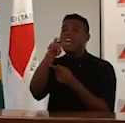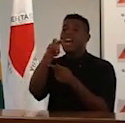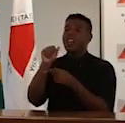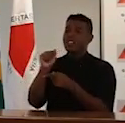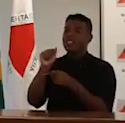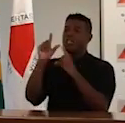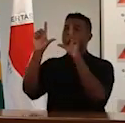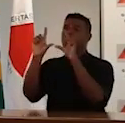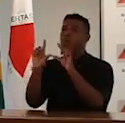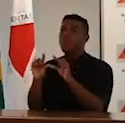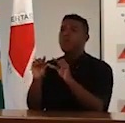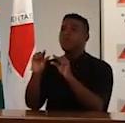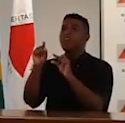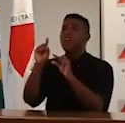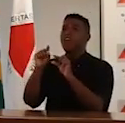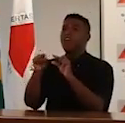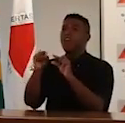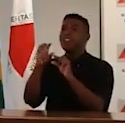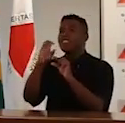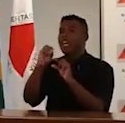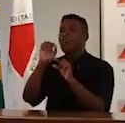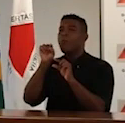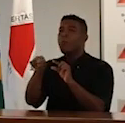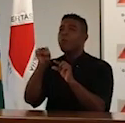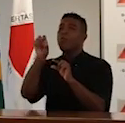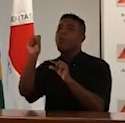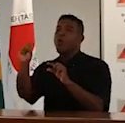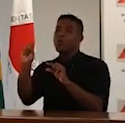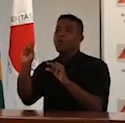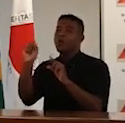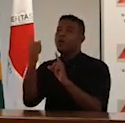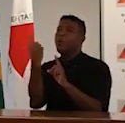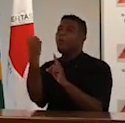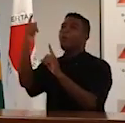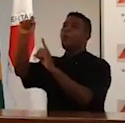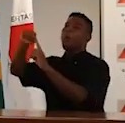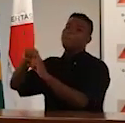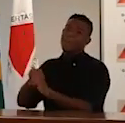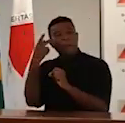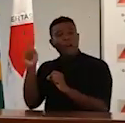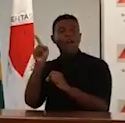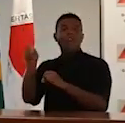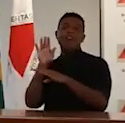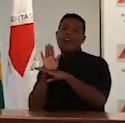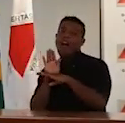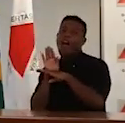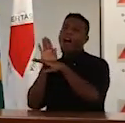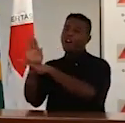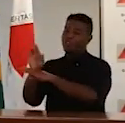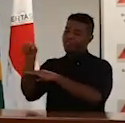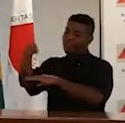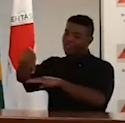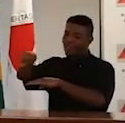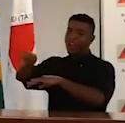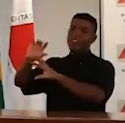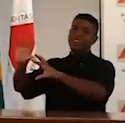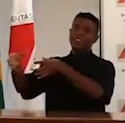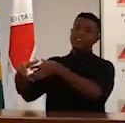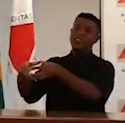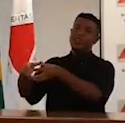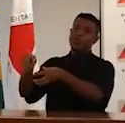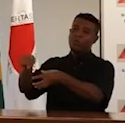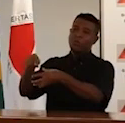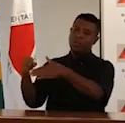com prazo de 48 meses e estamos dobrando a carência, que agora passa a ser de 6 meses. Nós também estamos